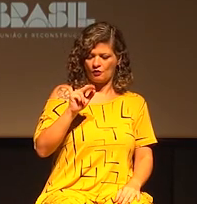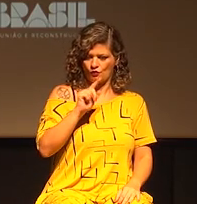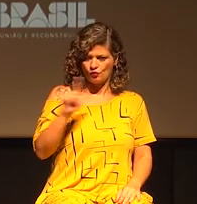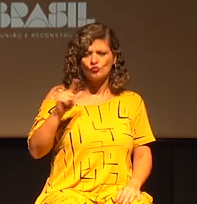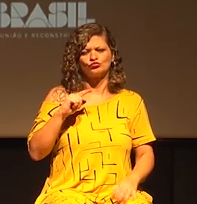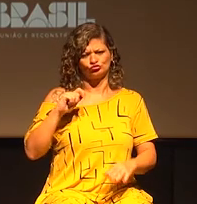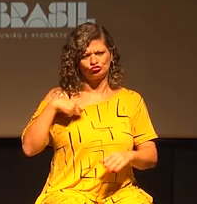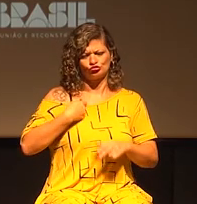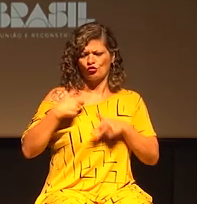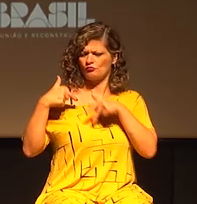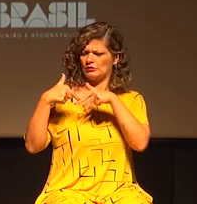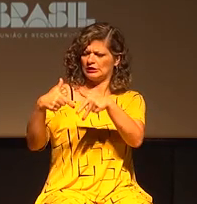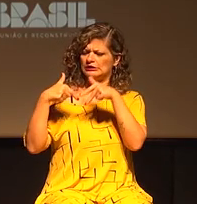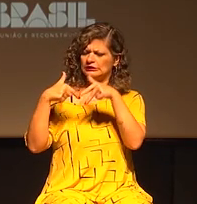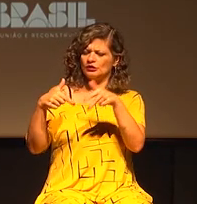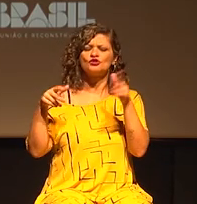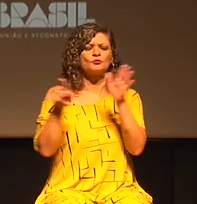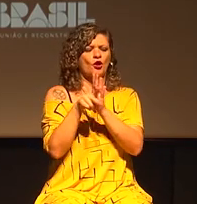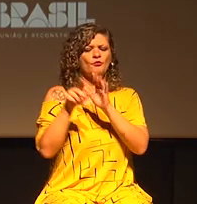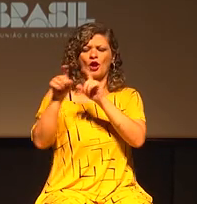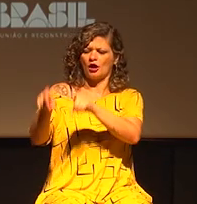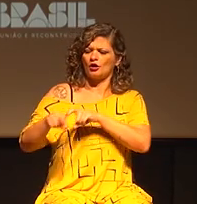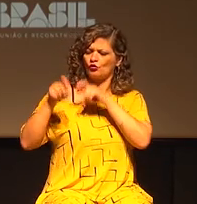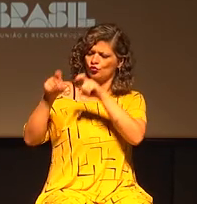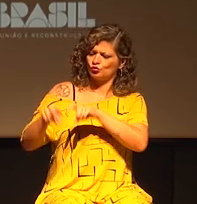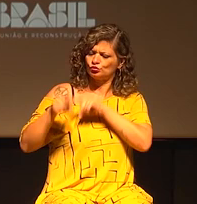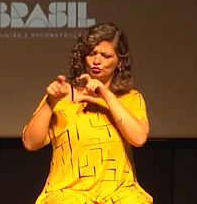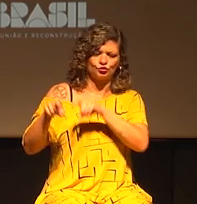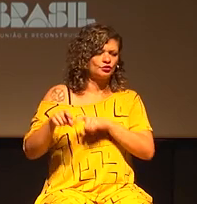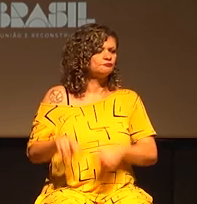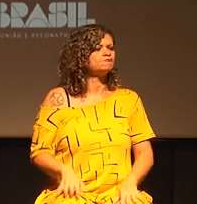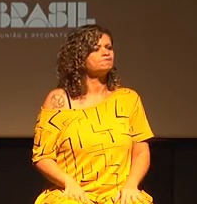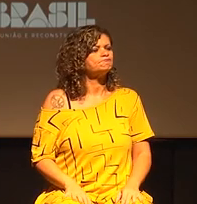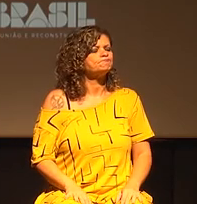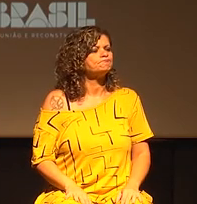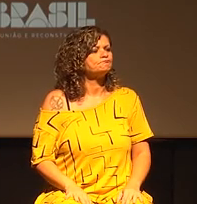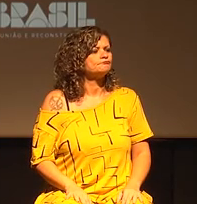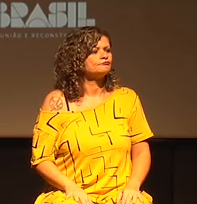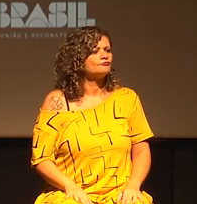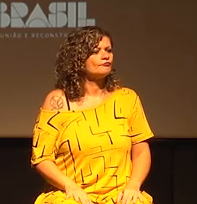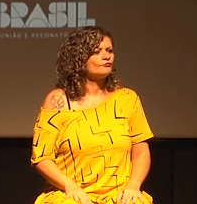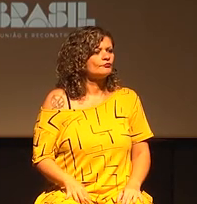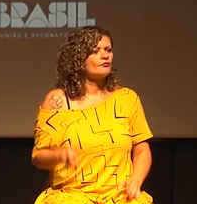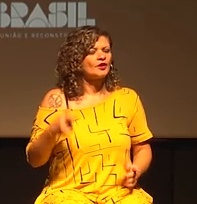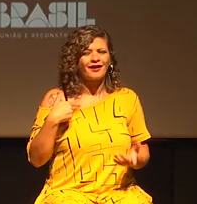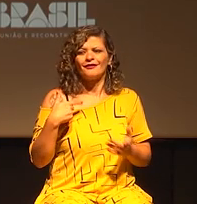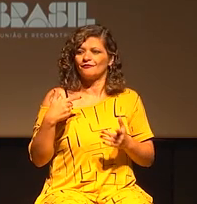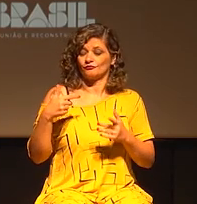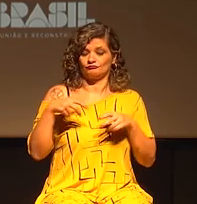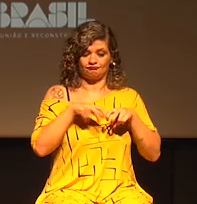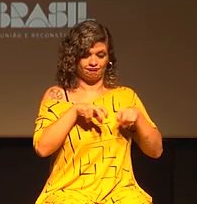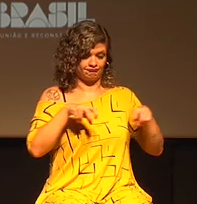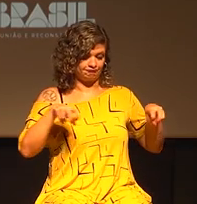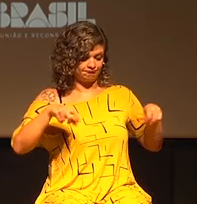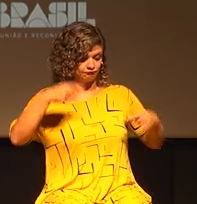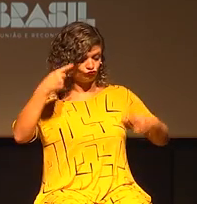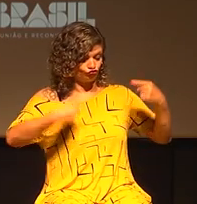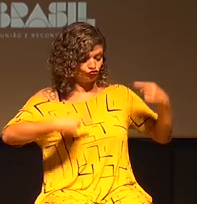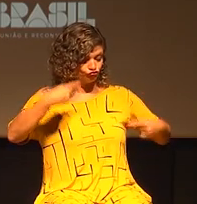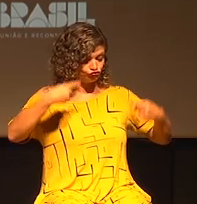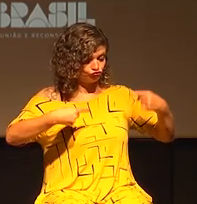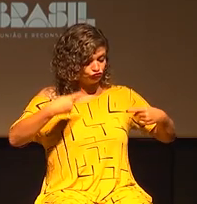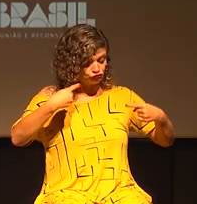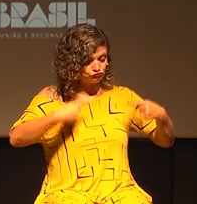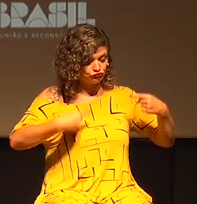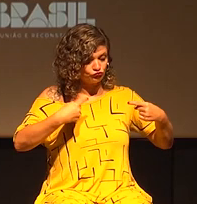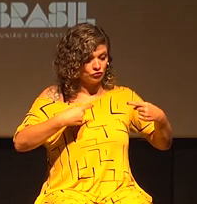militante né da agricultora Alternativa E então eu vou assim como foi muito Ampla né o o debate